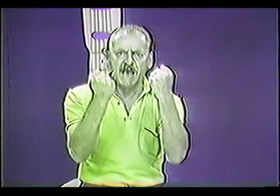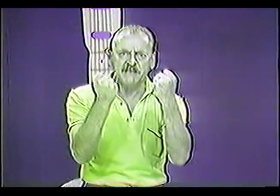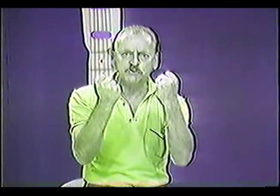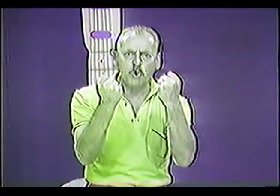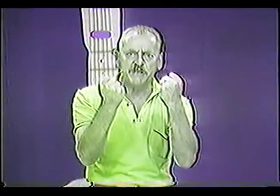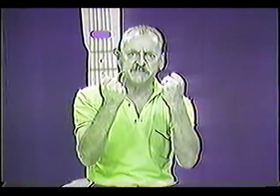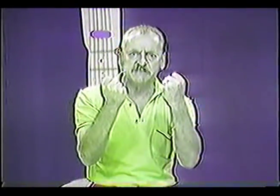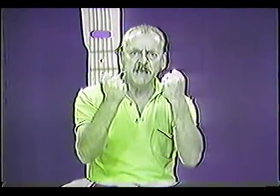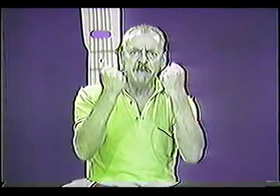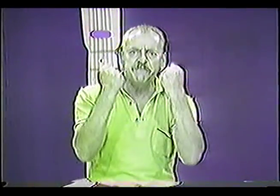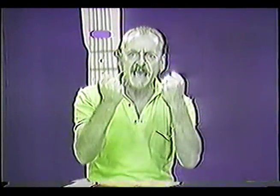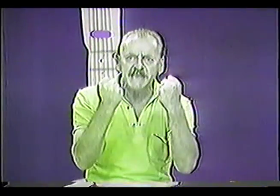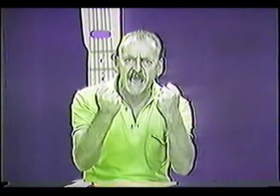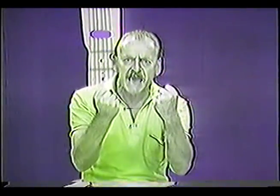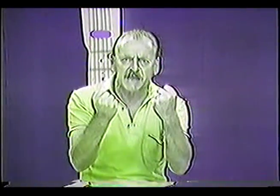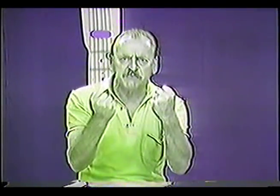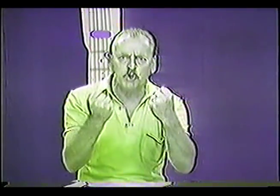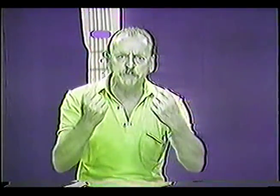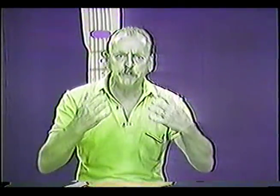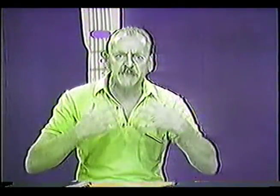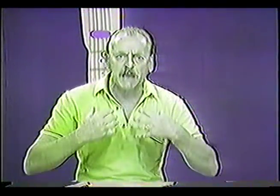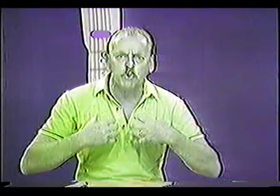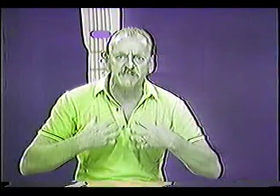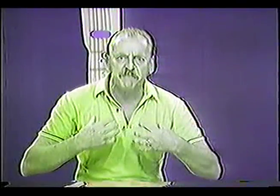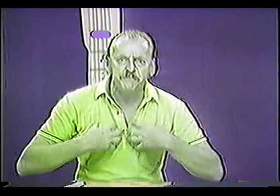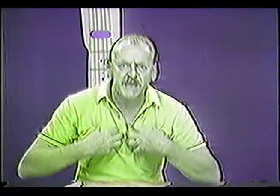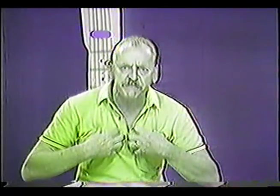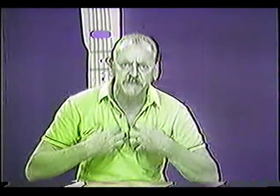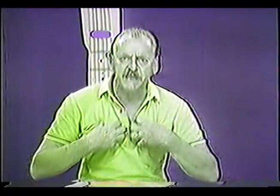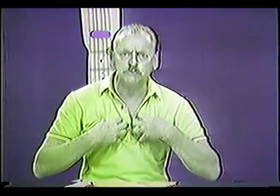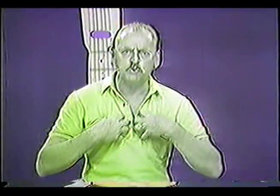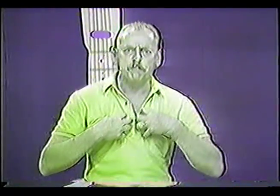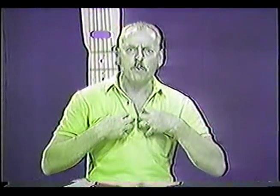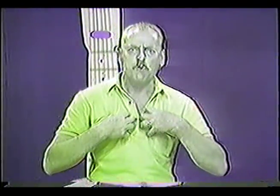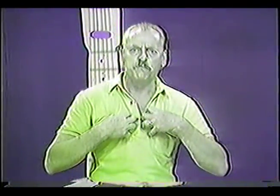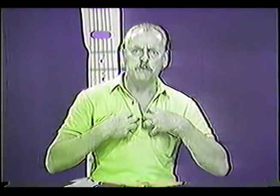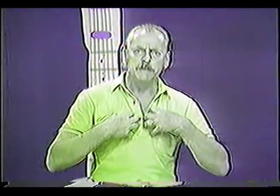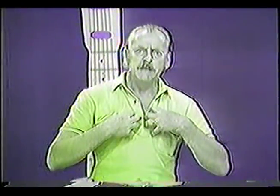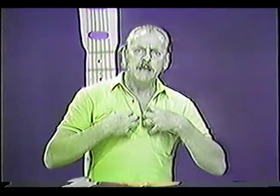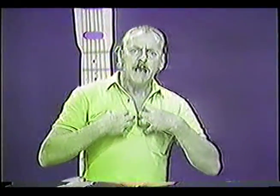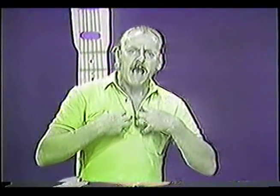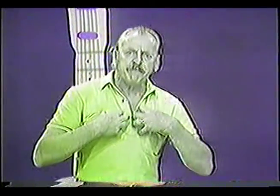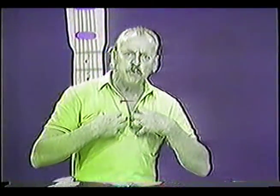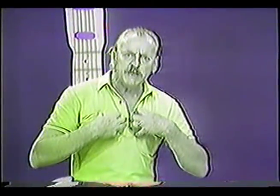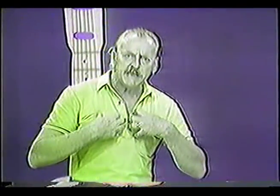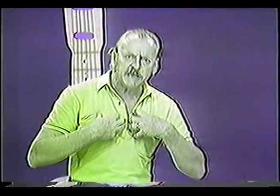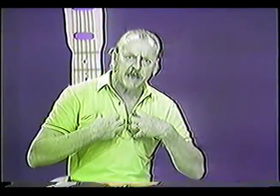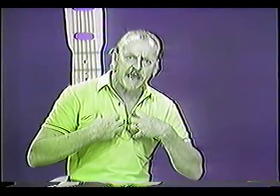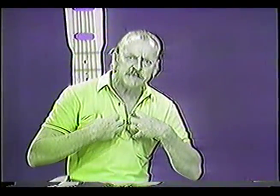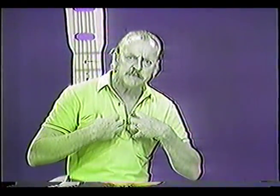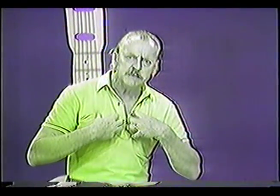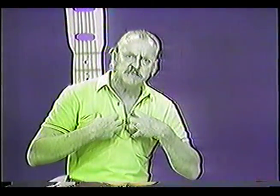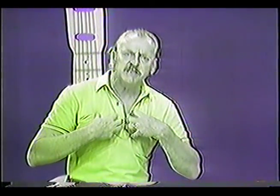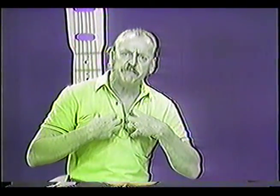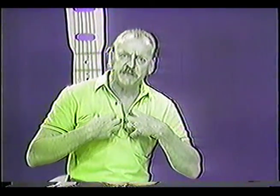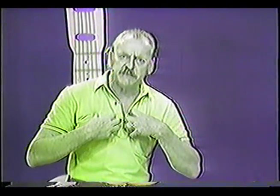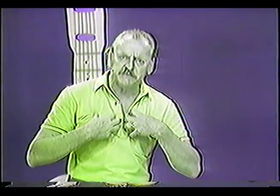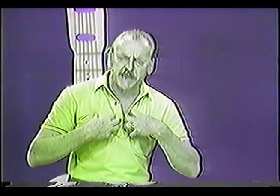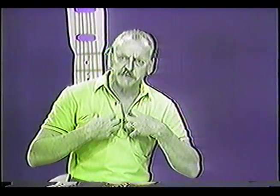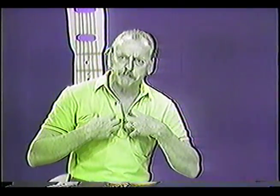as coisas, venera as coisas, porque a coisa vive dentro do povo. A folia de reis se divide em três